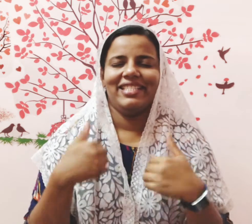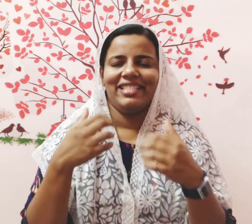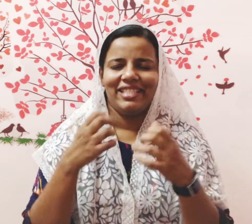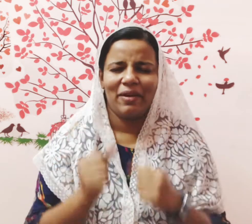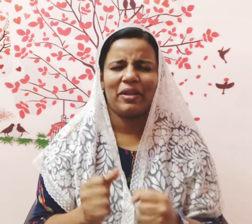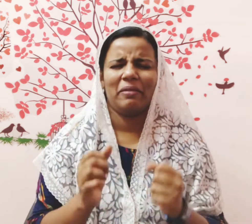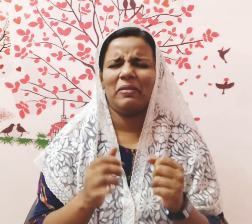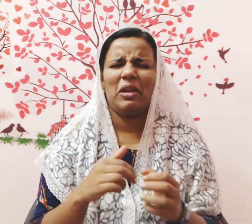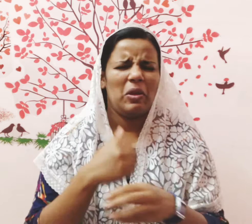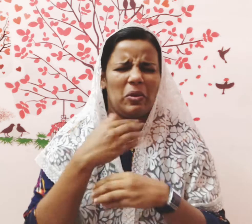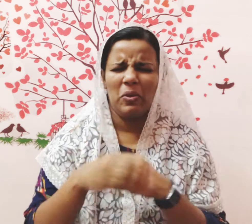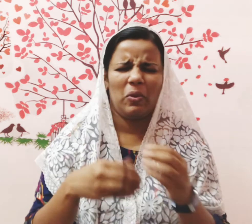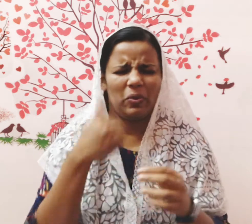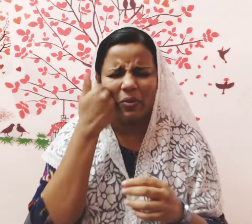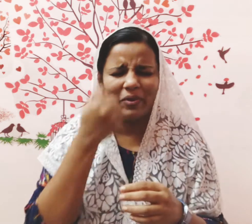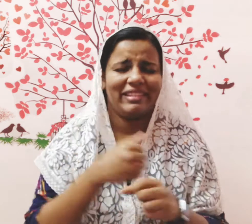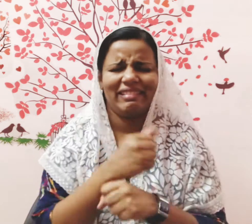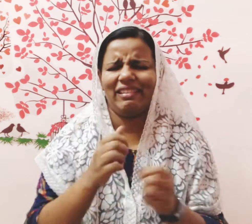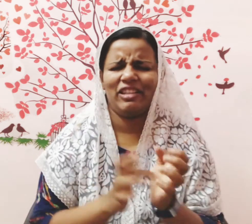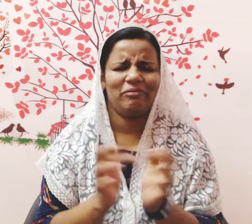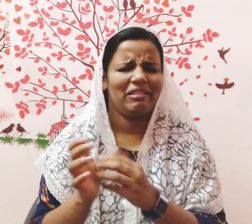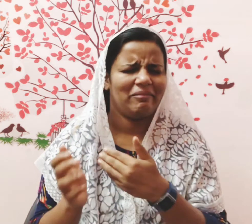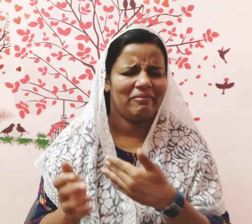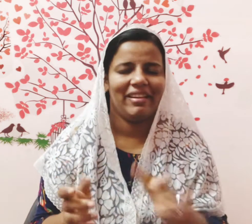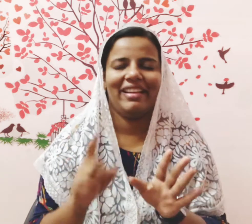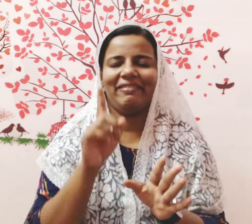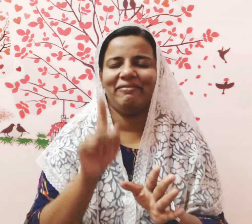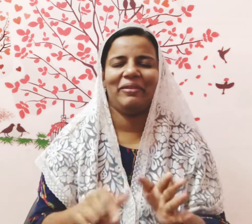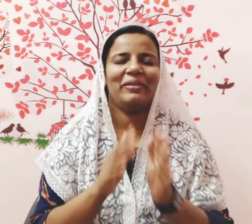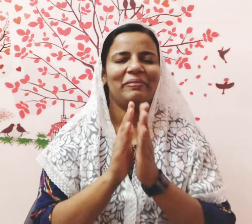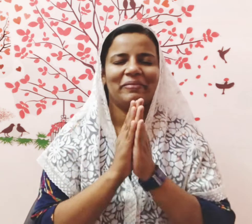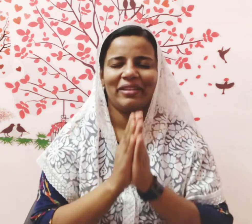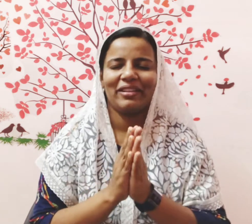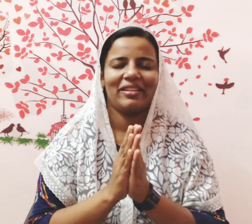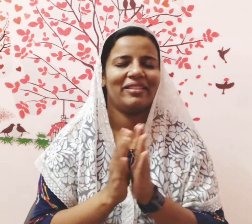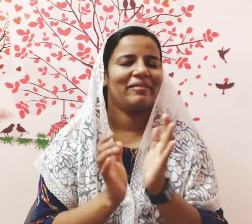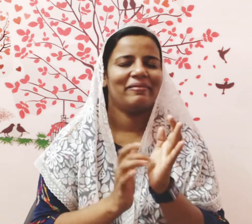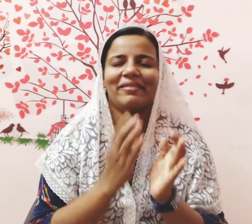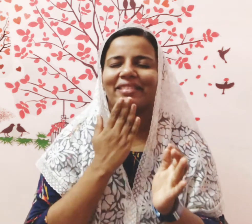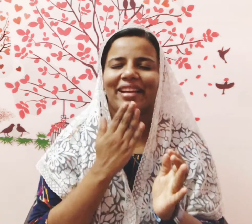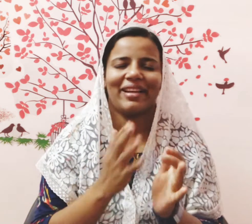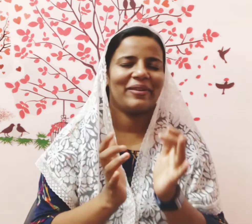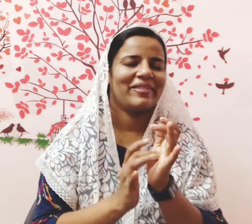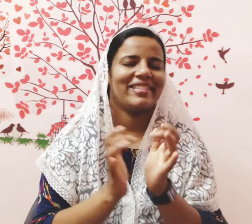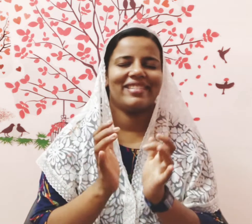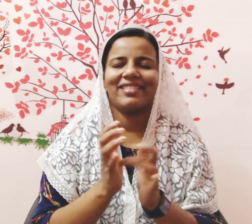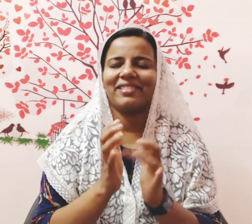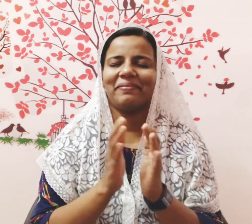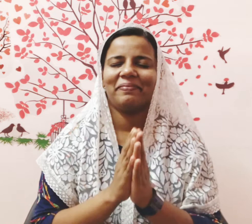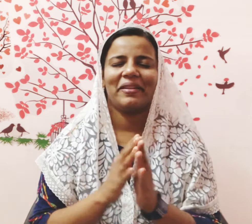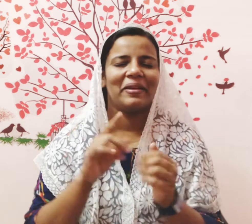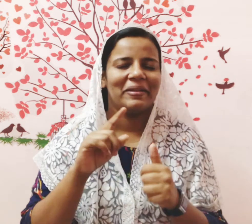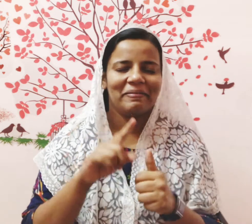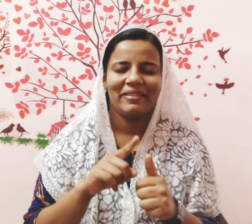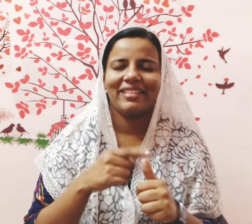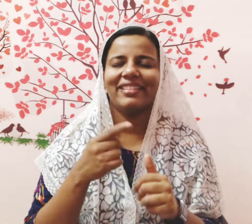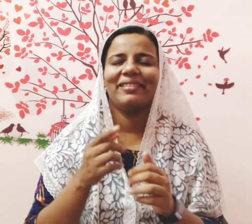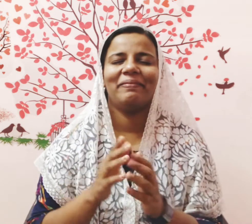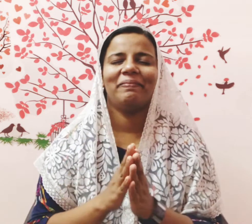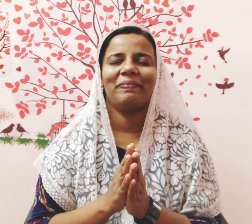സൗഖ്യമാകട്ടെ, രോഗത്തിൻ്റെ കെട്ടുകൾ യേശുവിൻ്റെ നാമത്തിൽ അഴിഞ്ഞു മാറട്ടെ എന്ന് പ്രാർത്ഥിക്കുന്നു. ഓ താങ്ക് യു ജീസസ്. ആമേൻ. പ്രത്യേകിച്ച് ആമേൻ ആമേൻ ആമേൻ